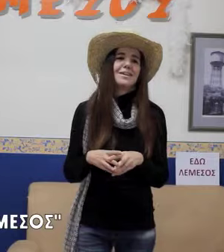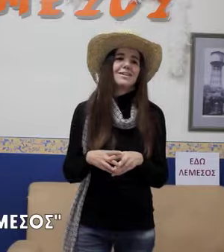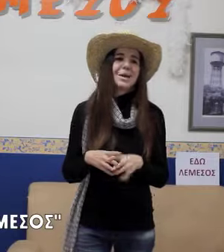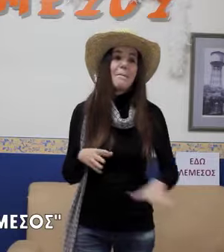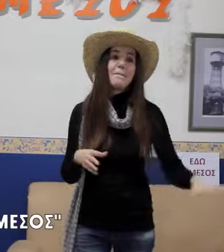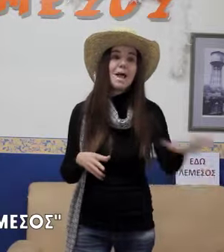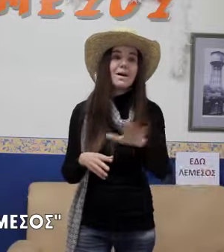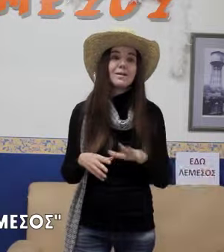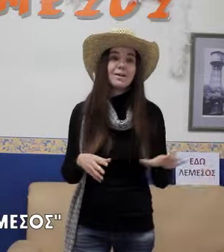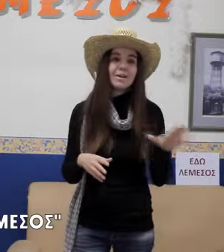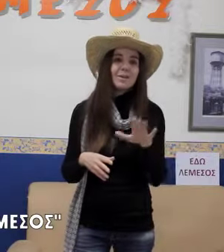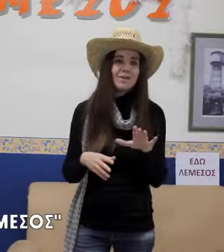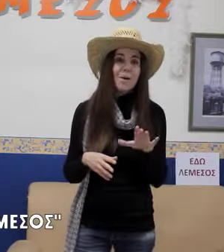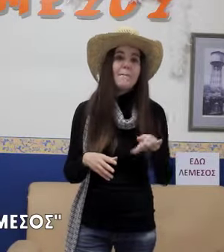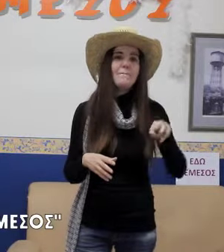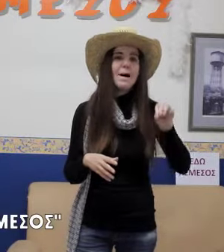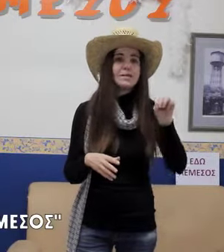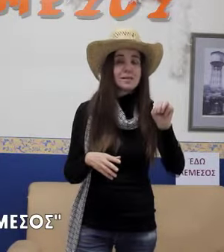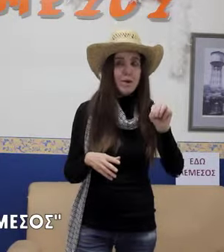πλατεία Μεσαιωνικού Κάστρου.